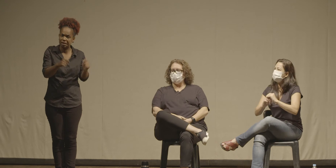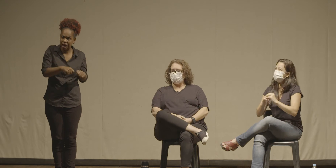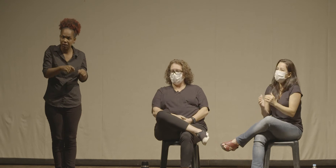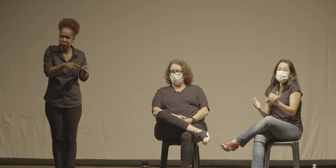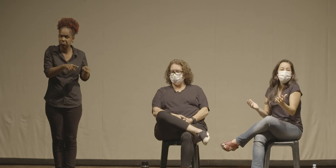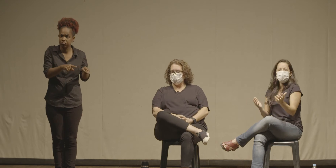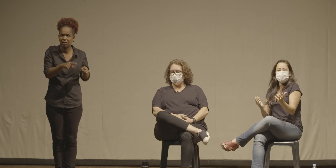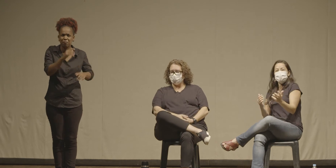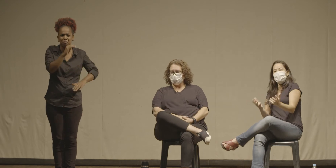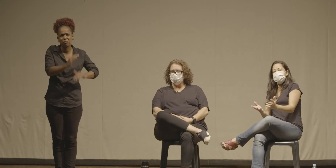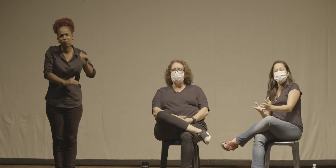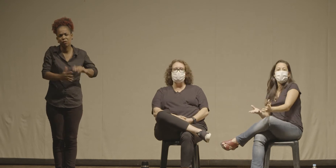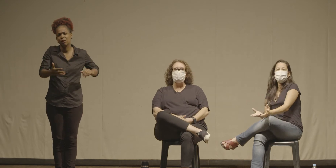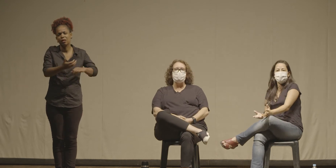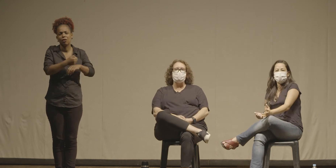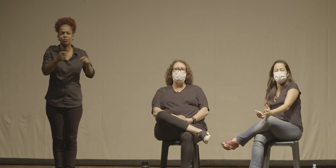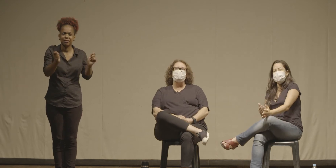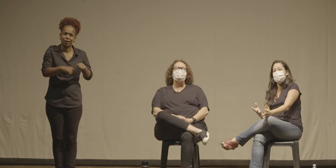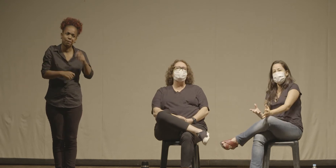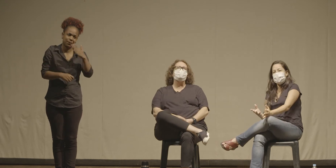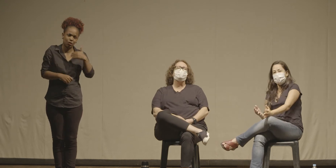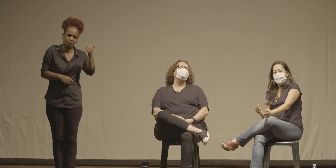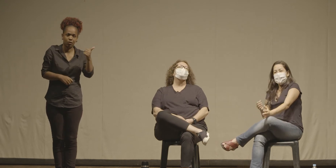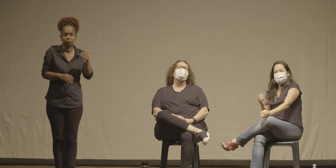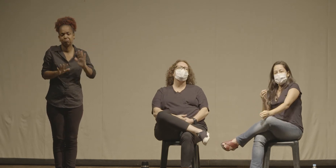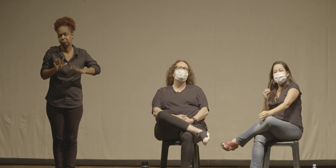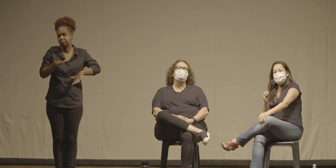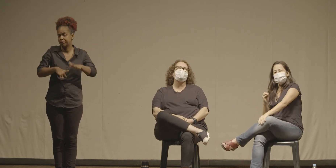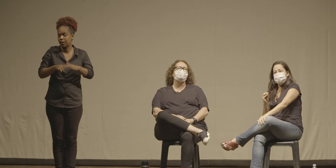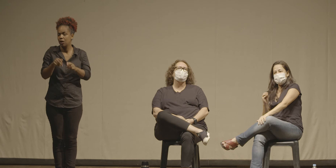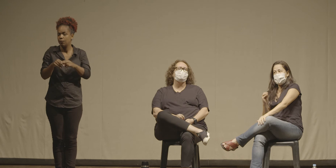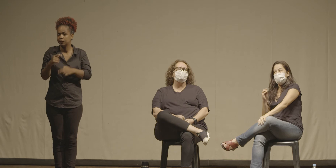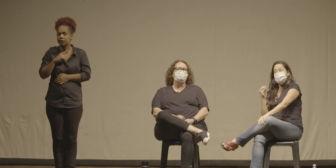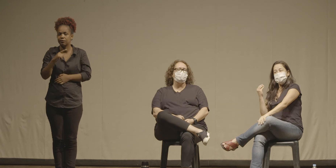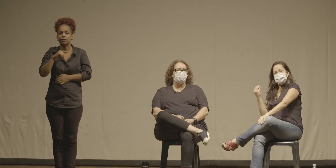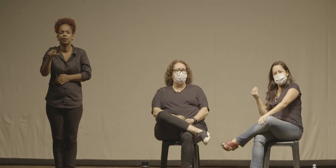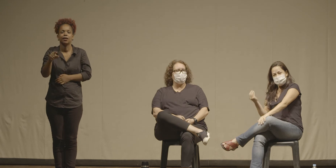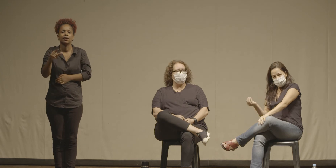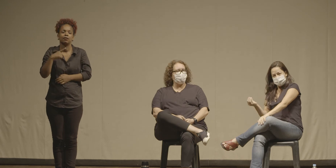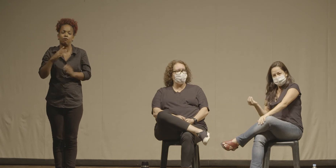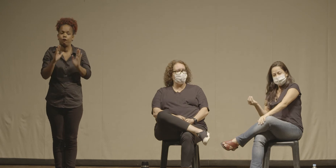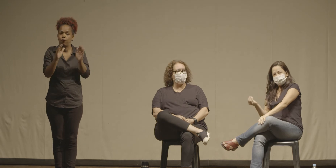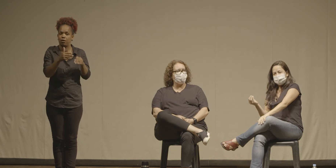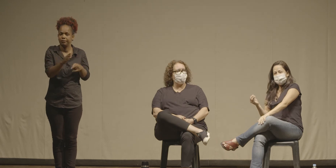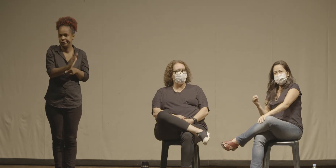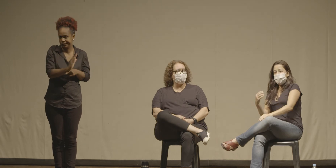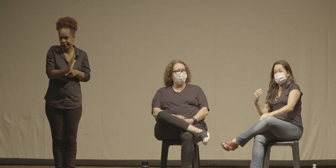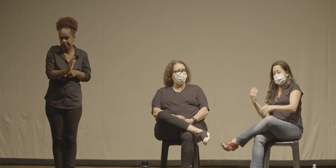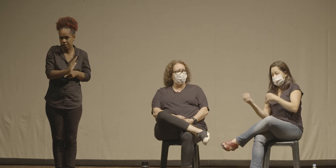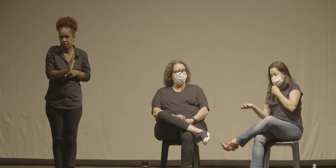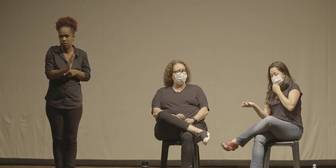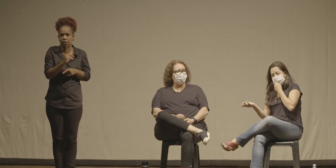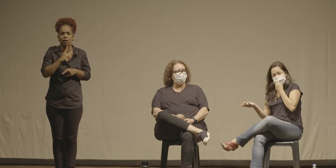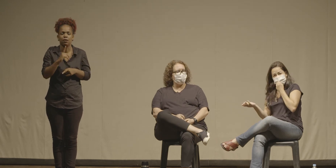ideal? Não, isso é questionável do que é o ideal. Você fazer filme para o cinema,